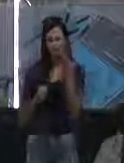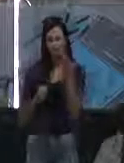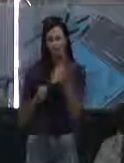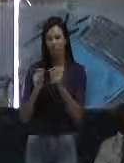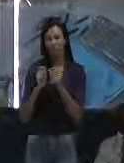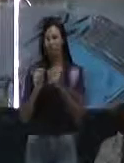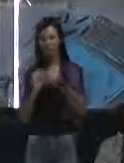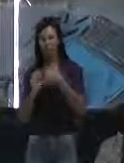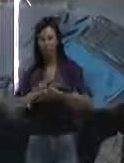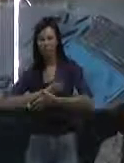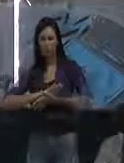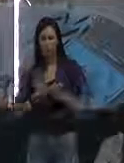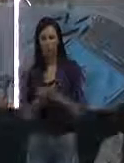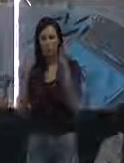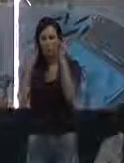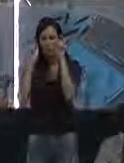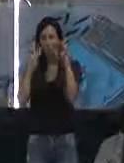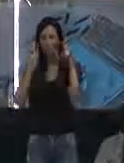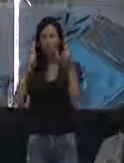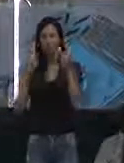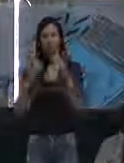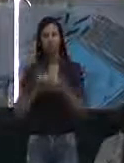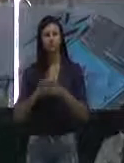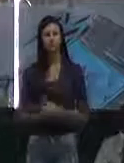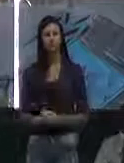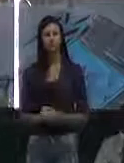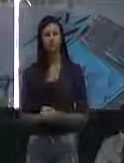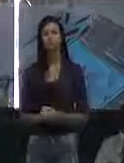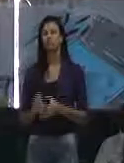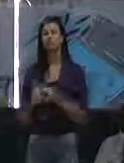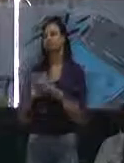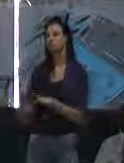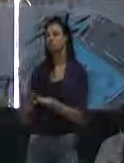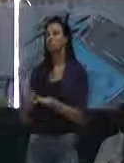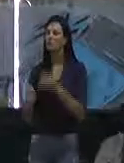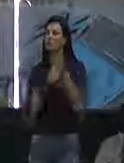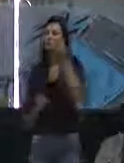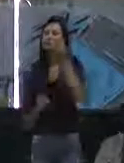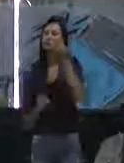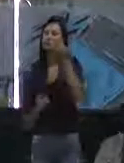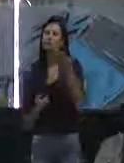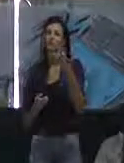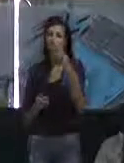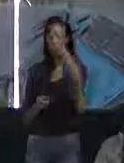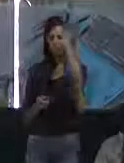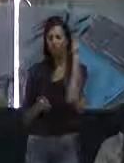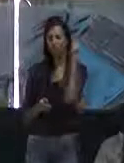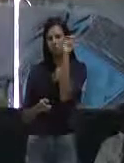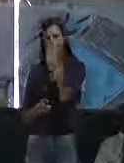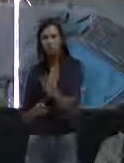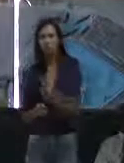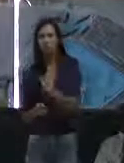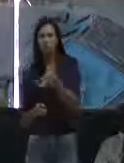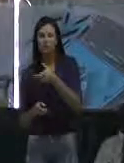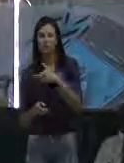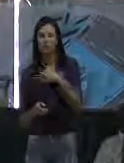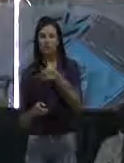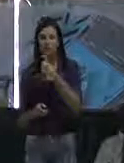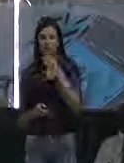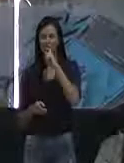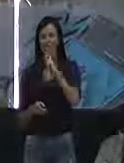prejudicar com seu olho gordo, miserável. Deixamos de perceber que a pessoa a qual nos inveja